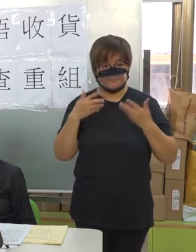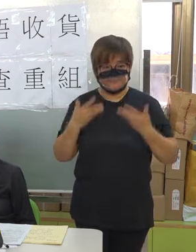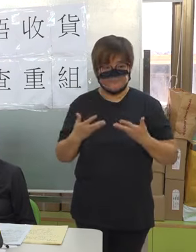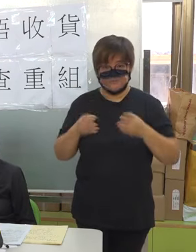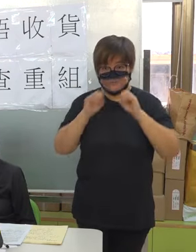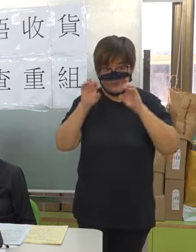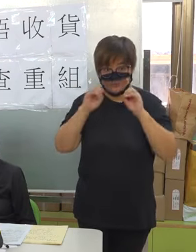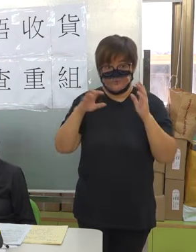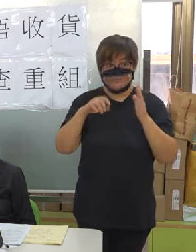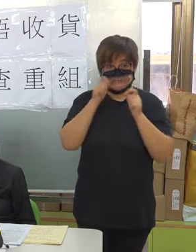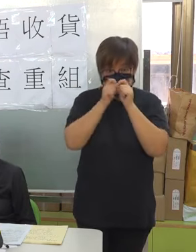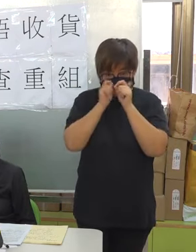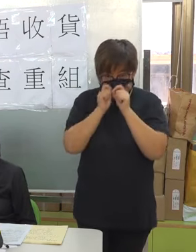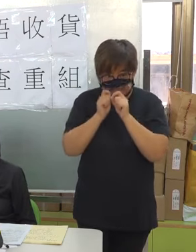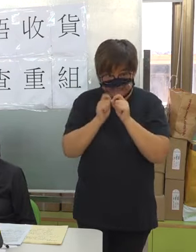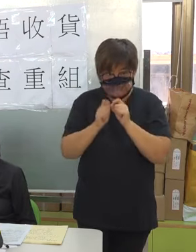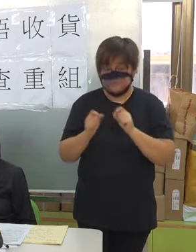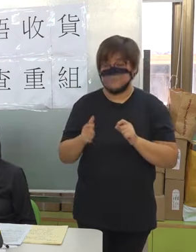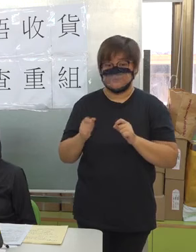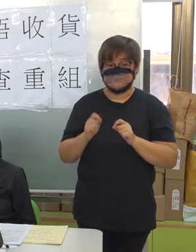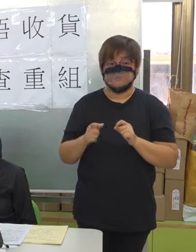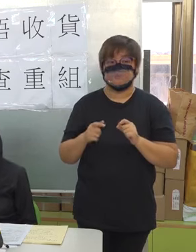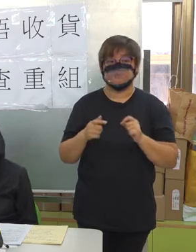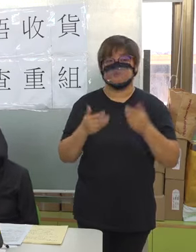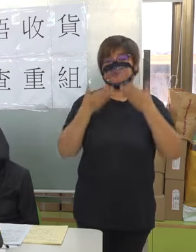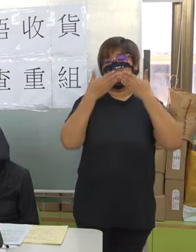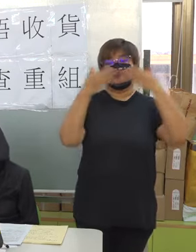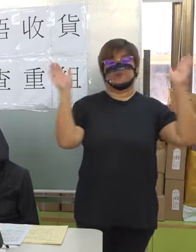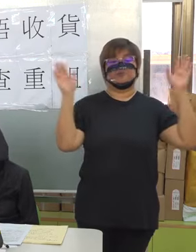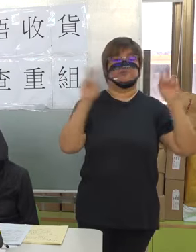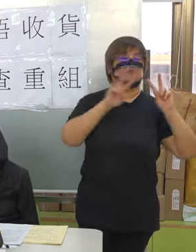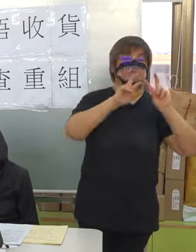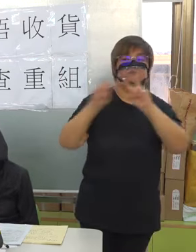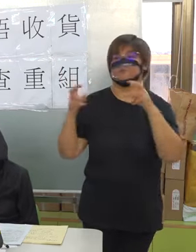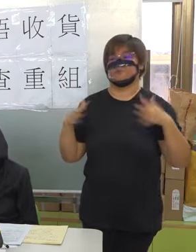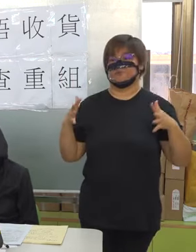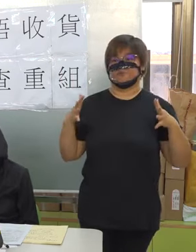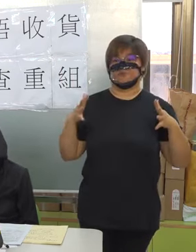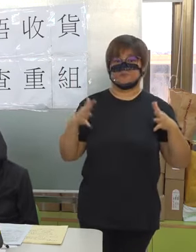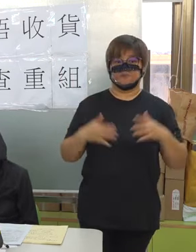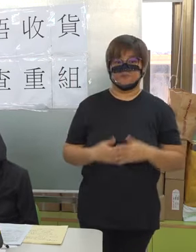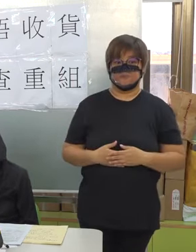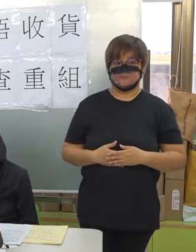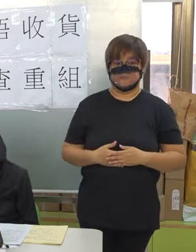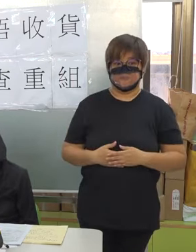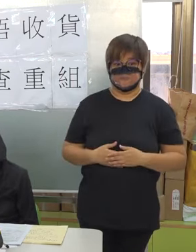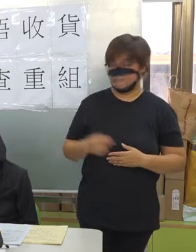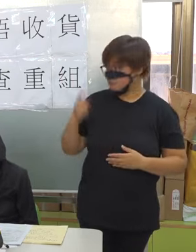想問翻，即係民間記者會喺呢方面係有乜？ 繼